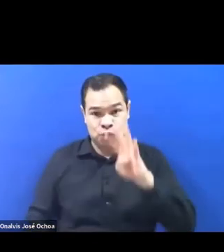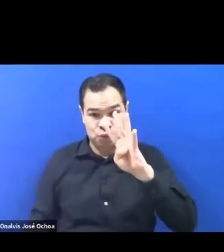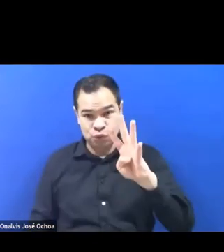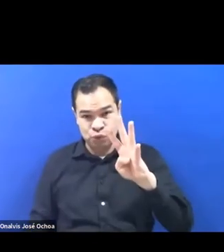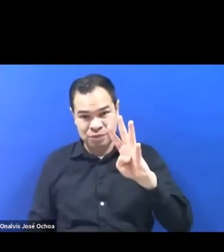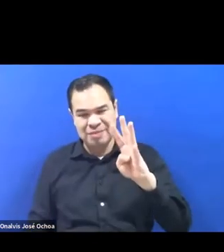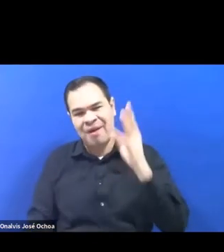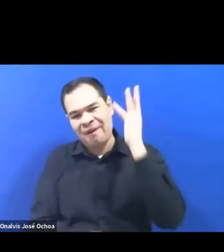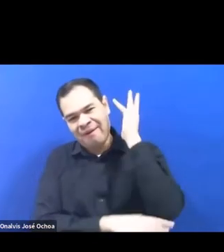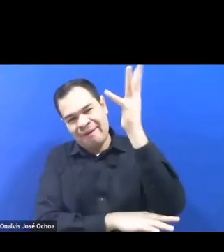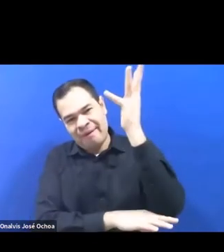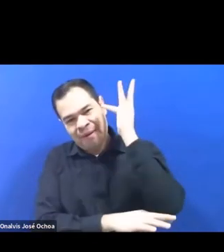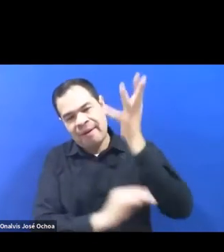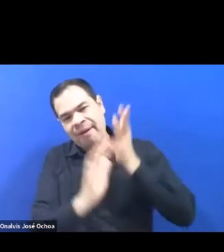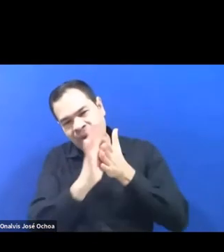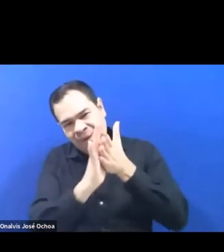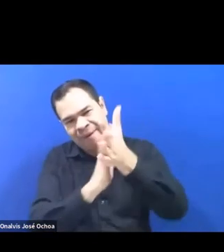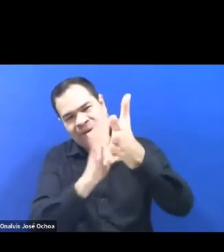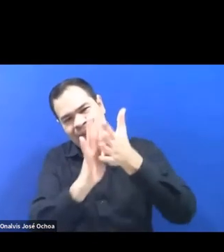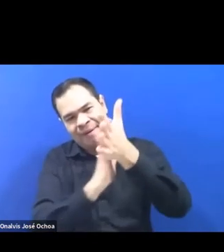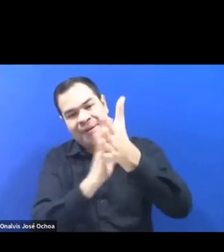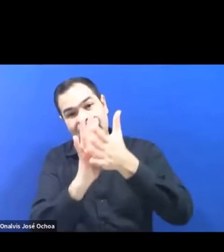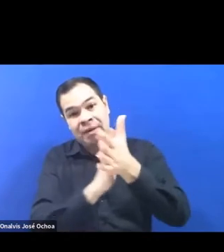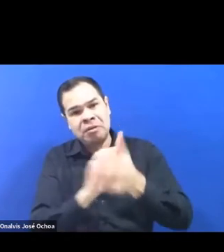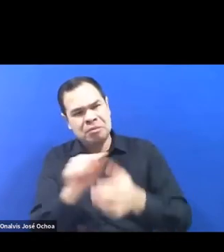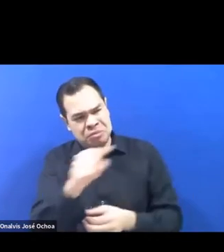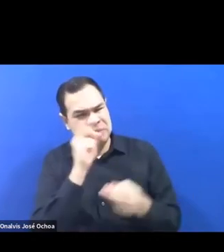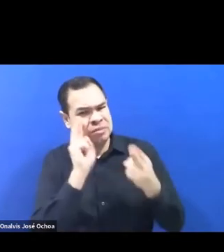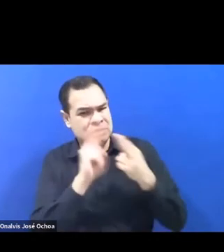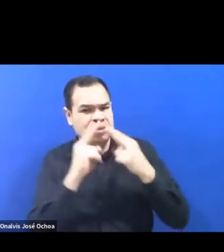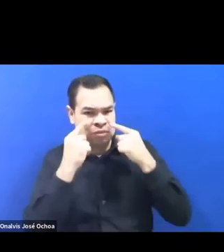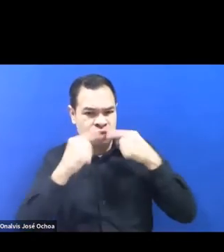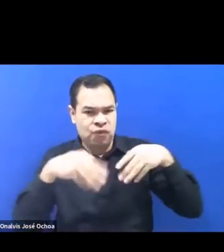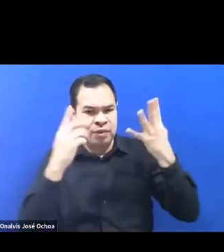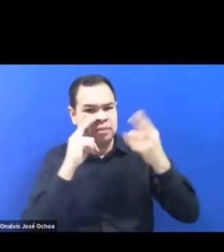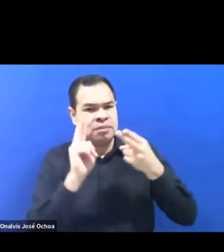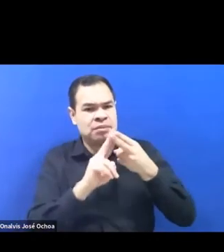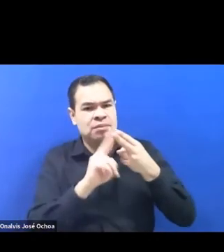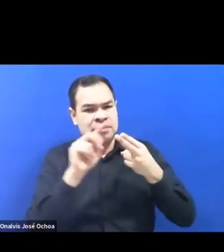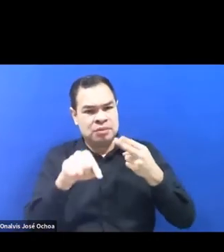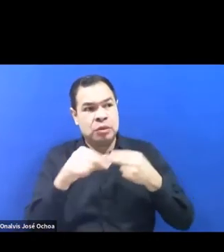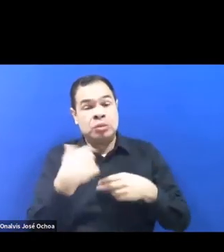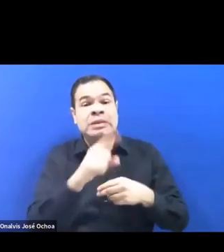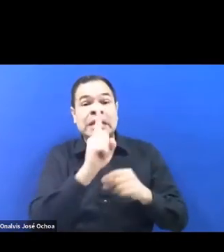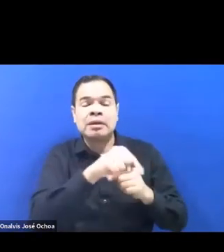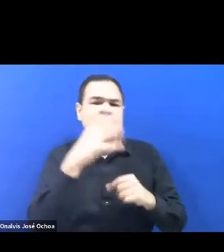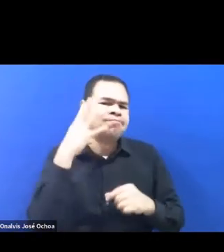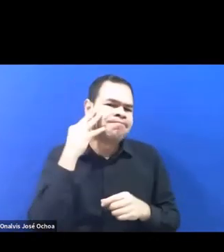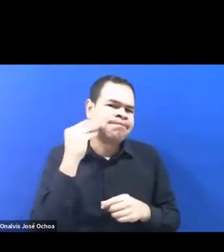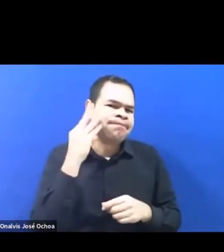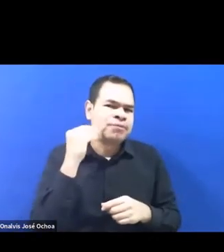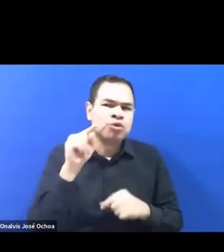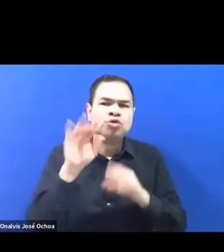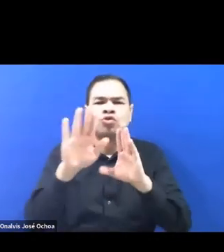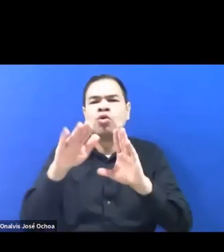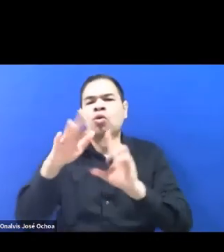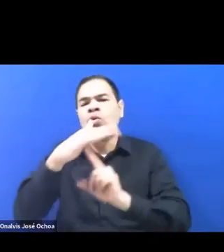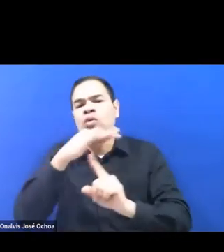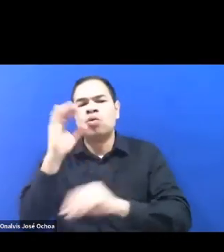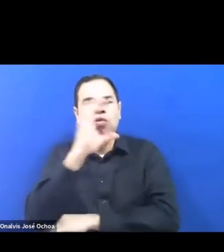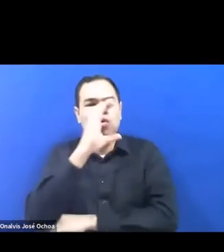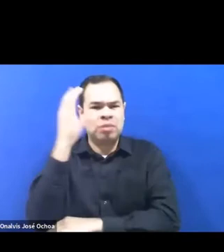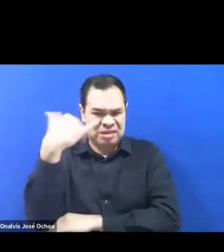en este intercambio, varias de ellas muy conocidas y muy conocedoras también del contexto en Colombia, con quienes hemos